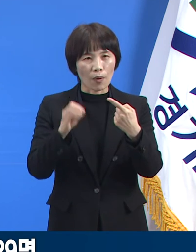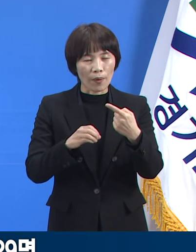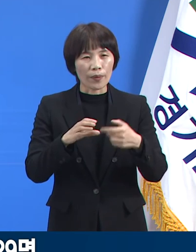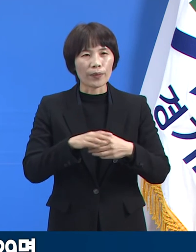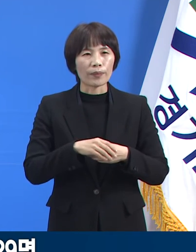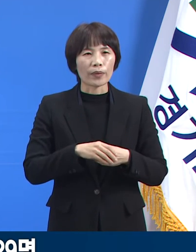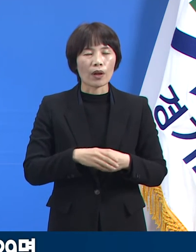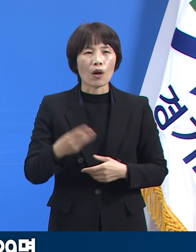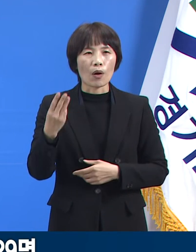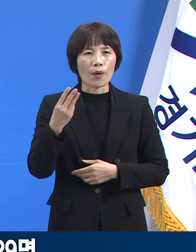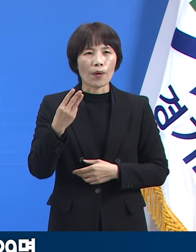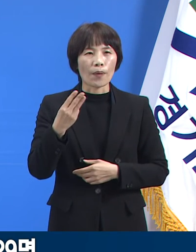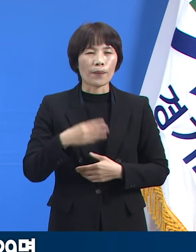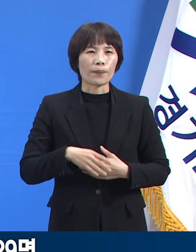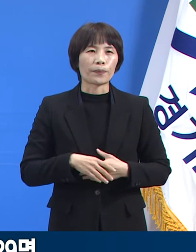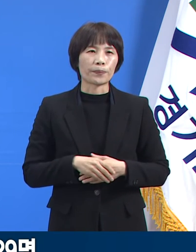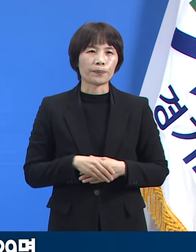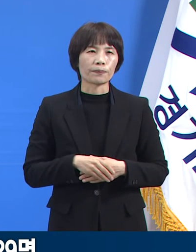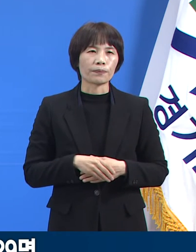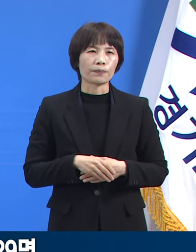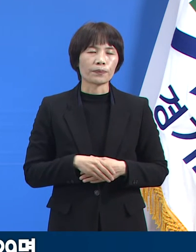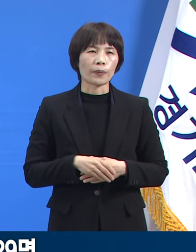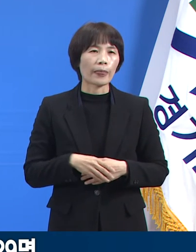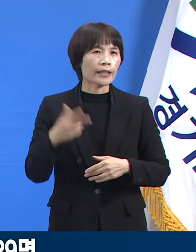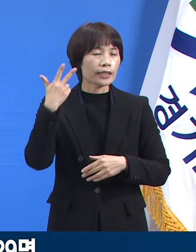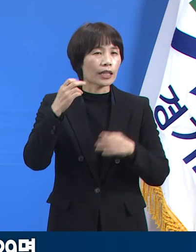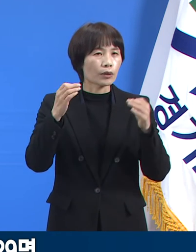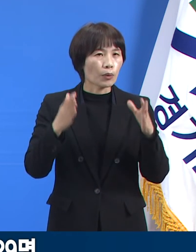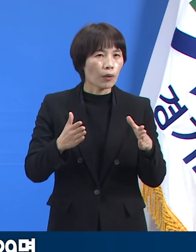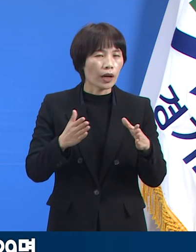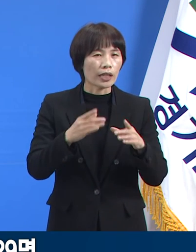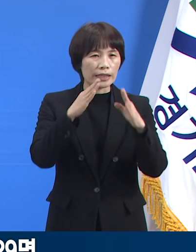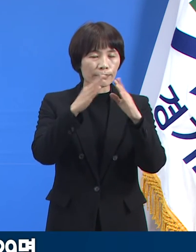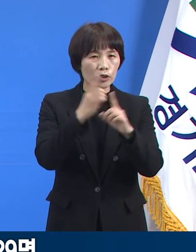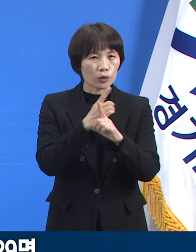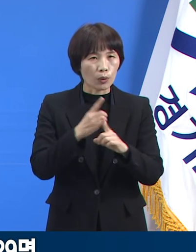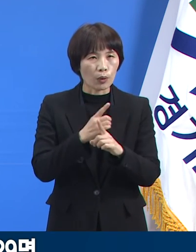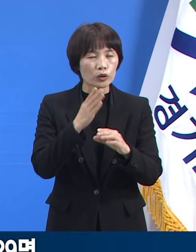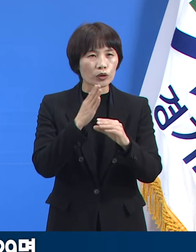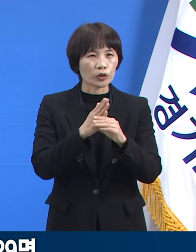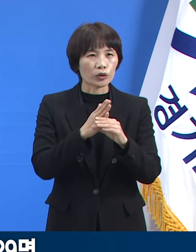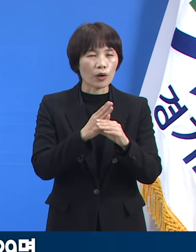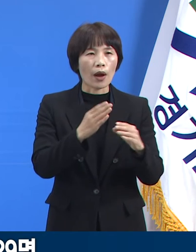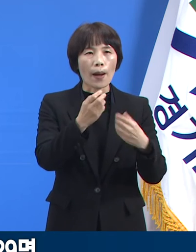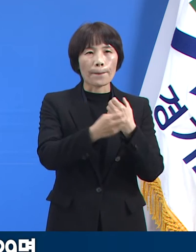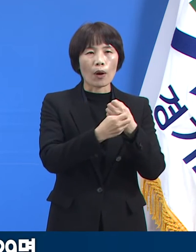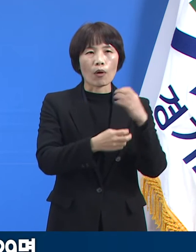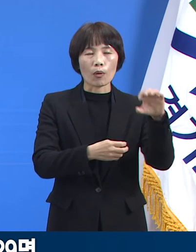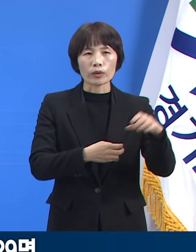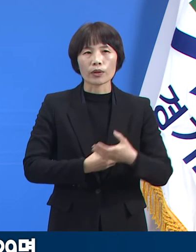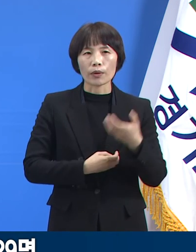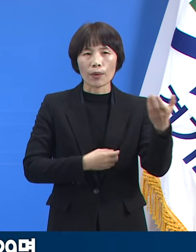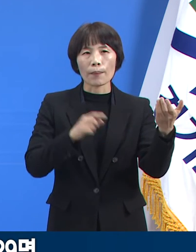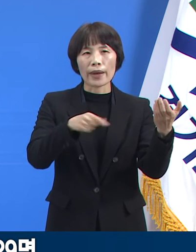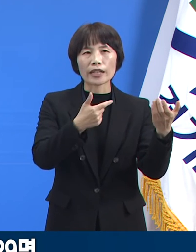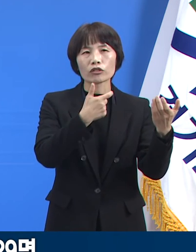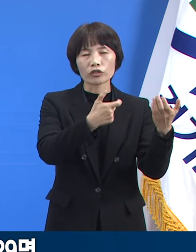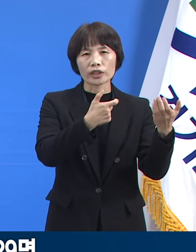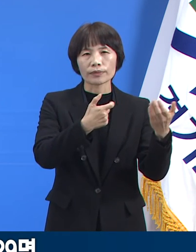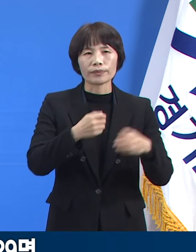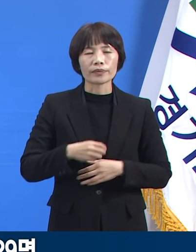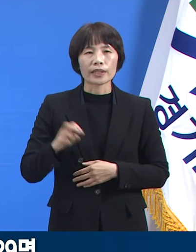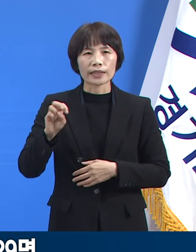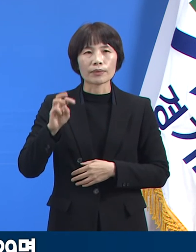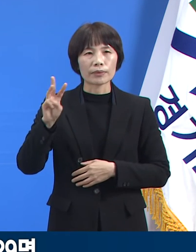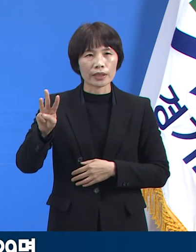환자는 5,729명입니다. 지난 한 주 동안 재택치료 중 병원으로 이송된 인원은 160명이며